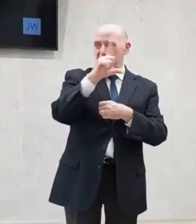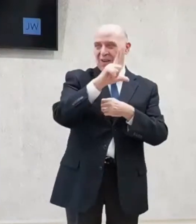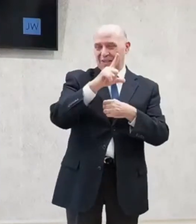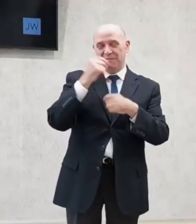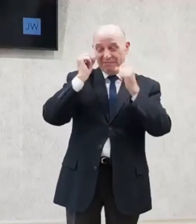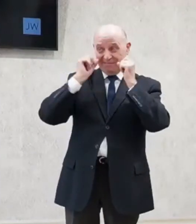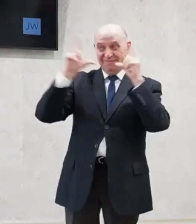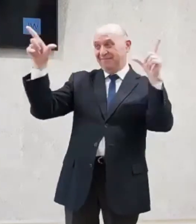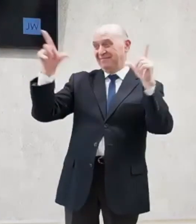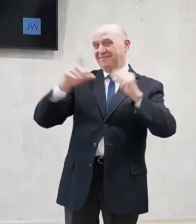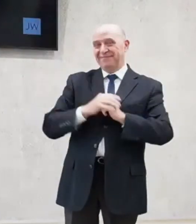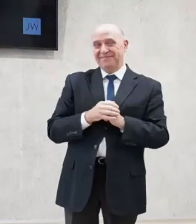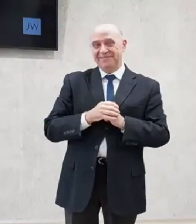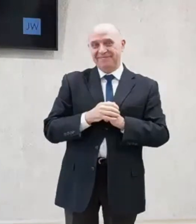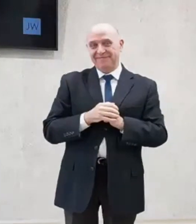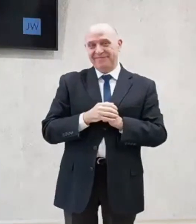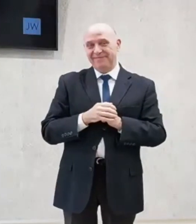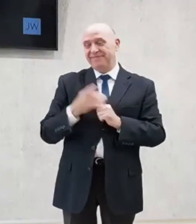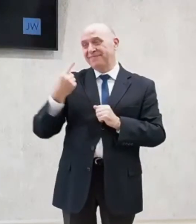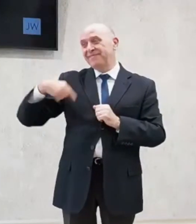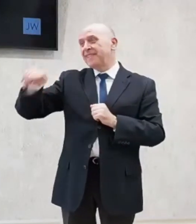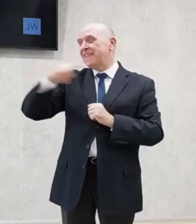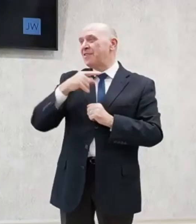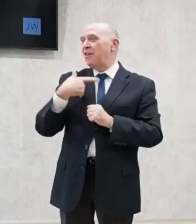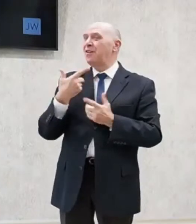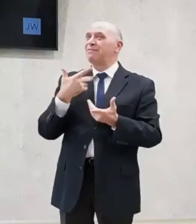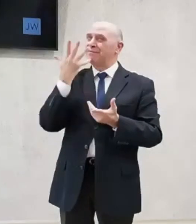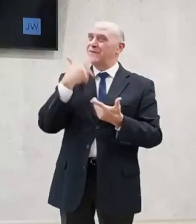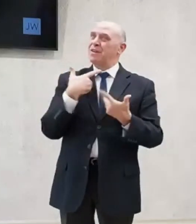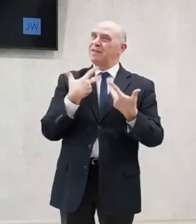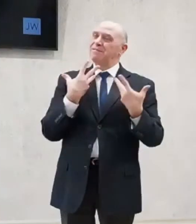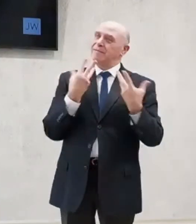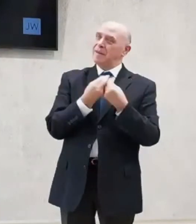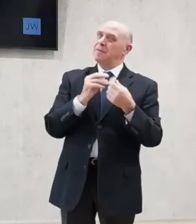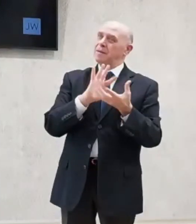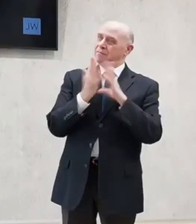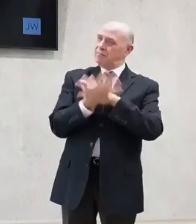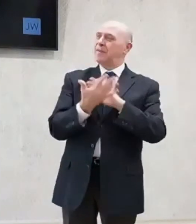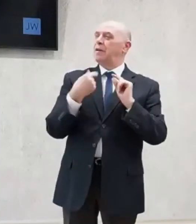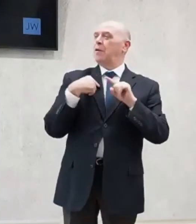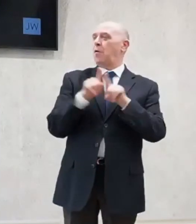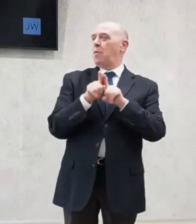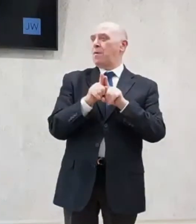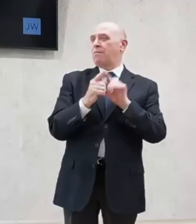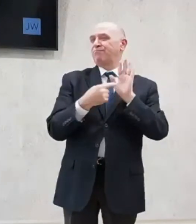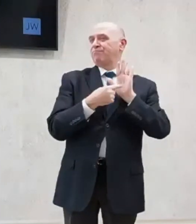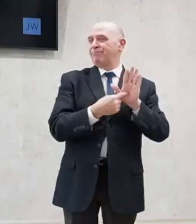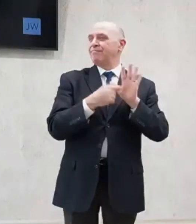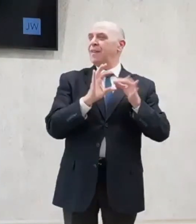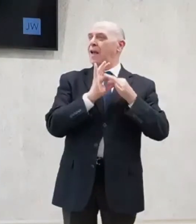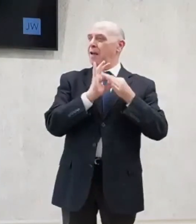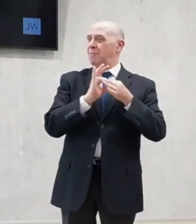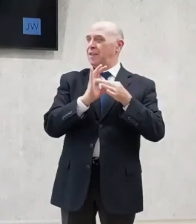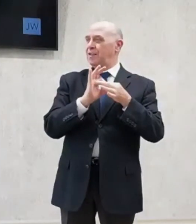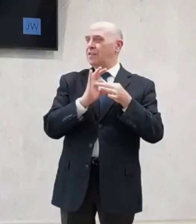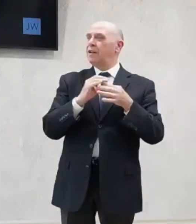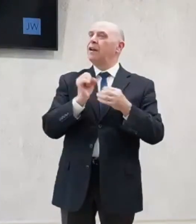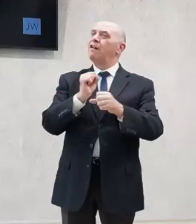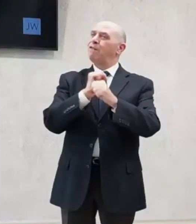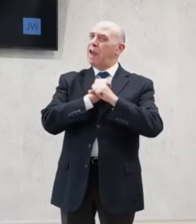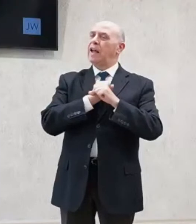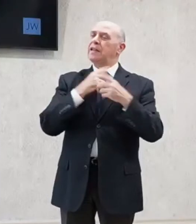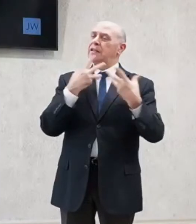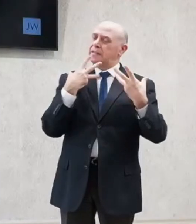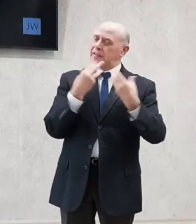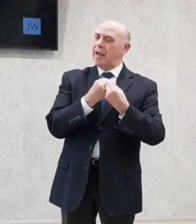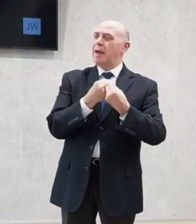meraviglioso dimostrandoci veri amici e veri compagni di Fede vogliamo continuare a dimostrare queste